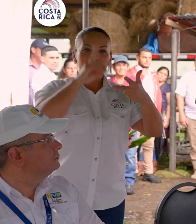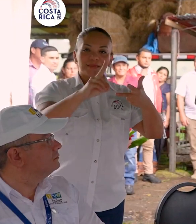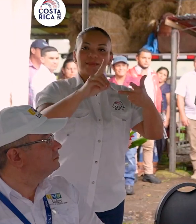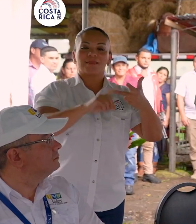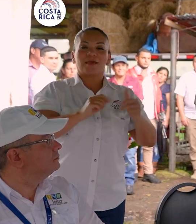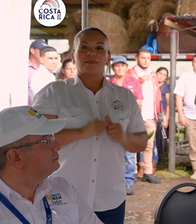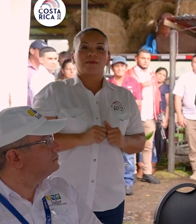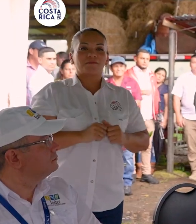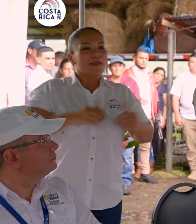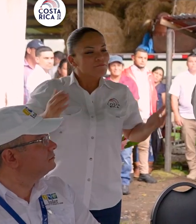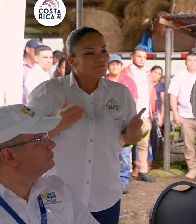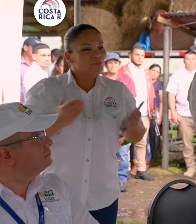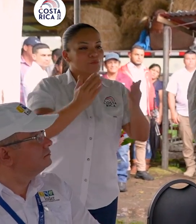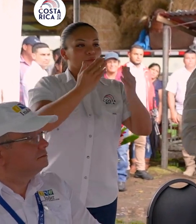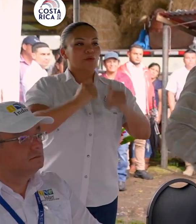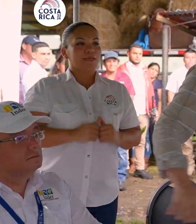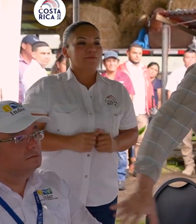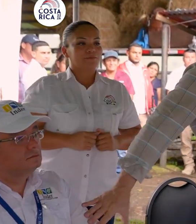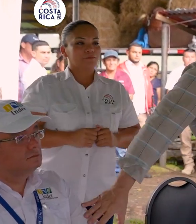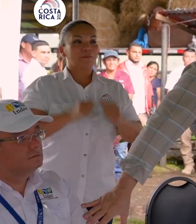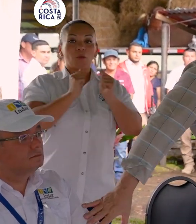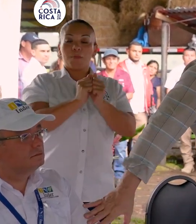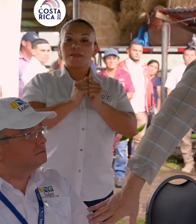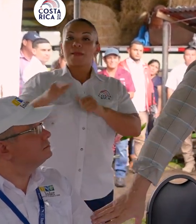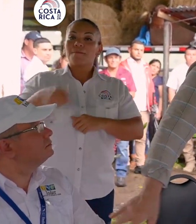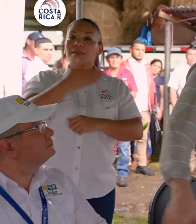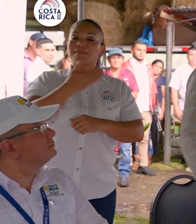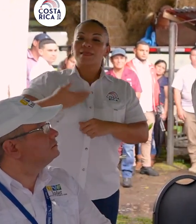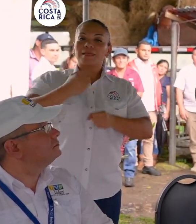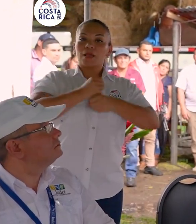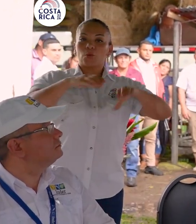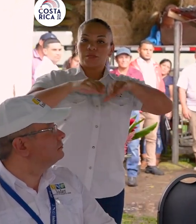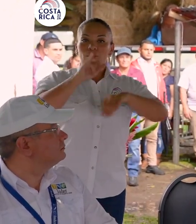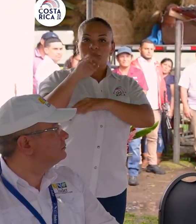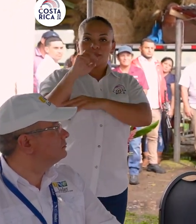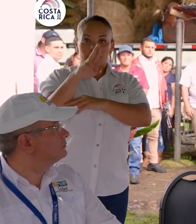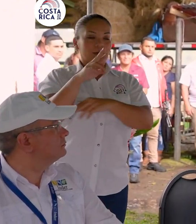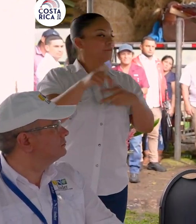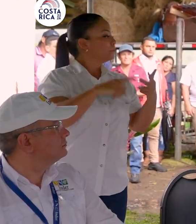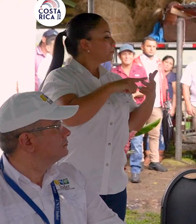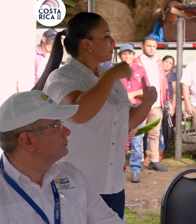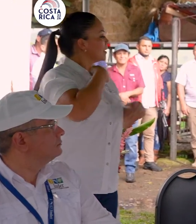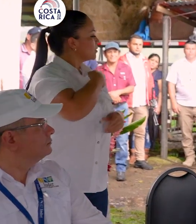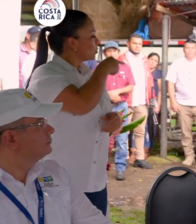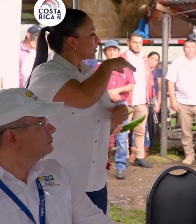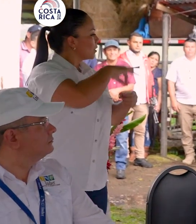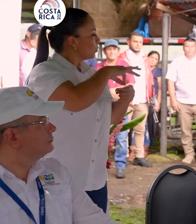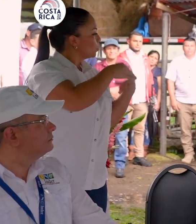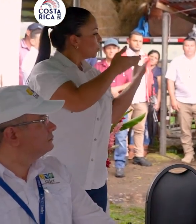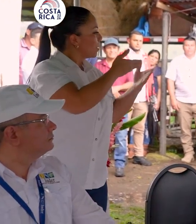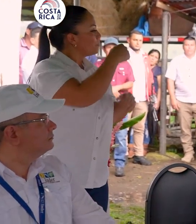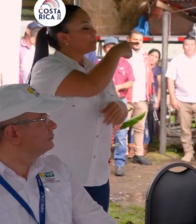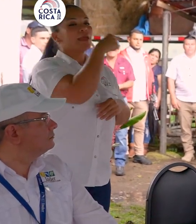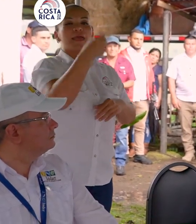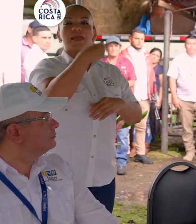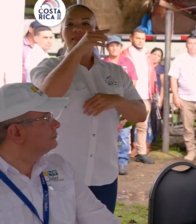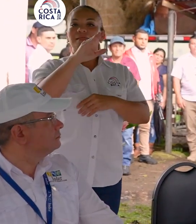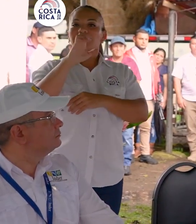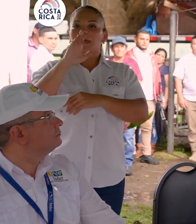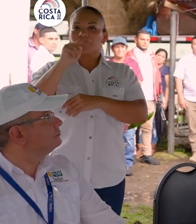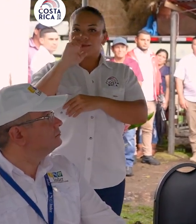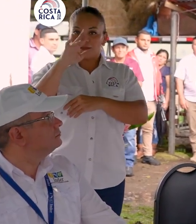dignidad, empuje. Me acompaña el presidente ejecutivo del INDER, el ministro de Agricultura, el gerente de